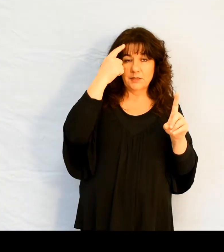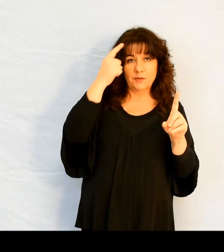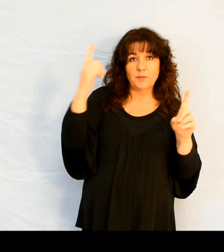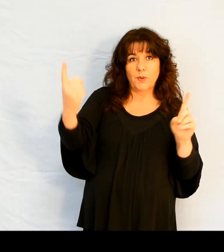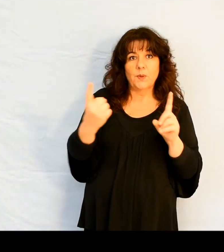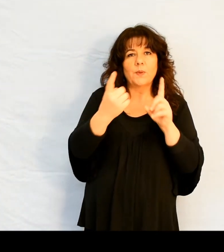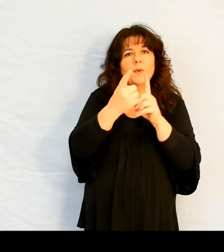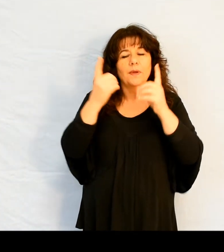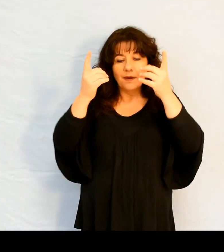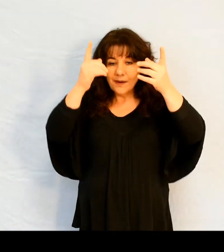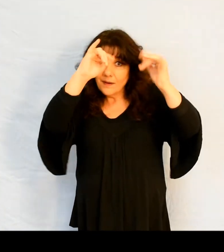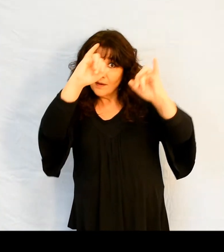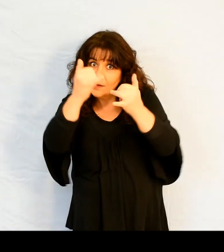péchés.